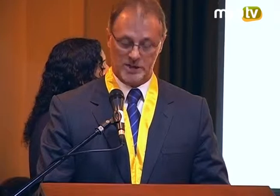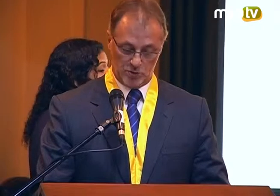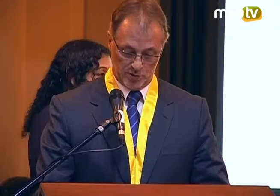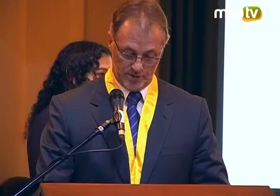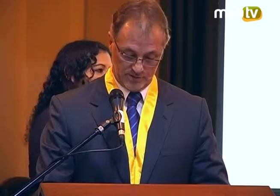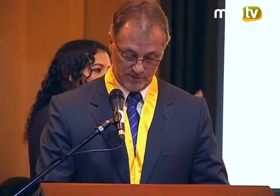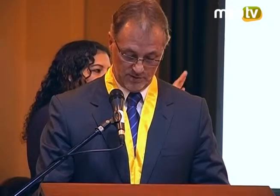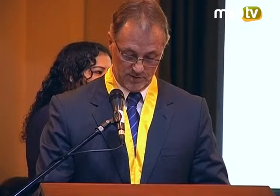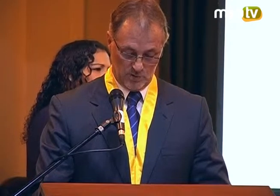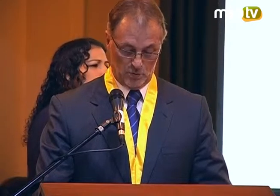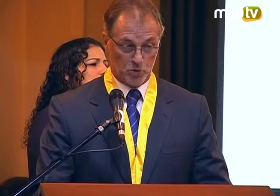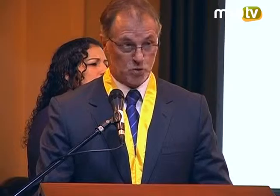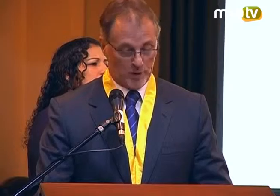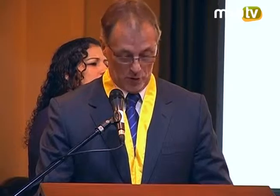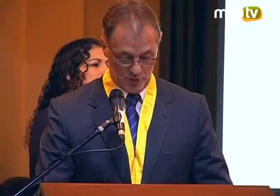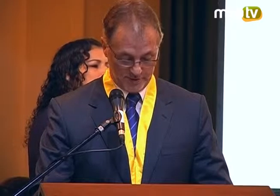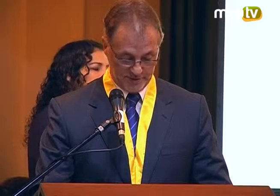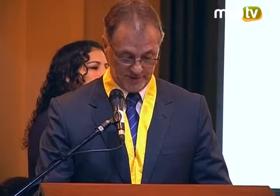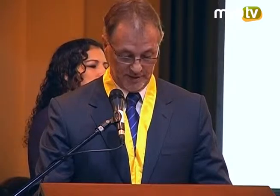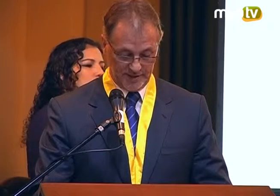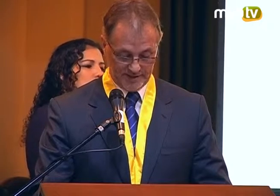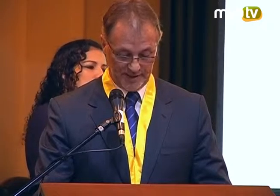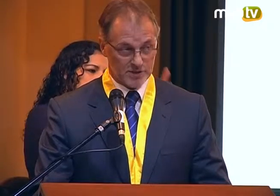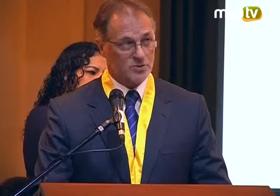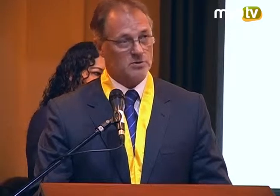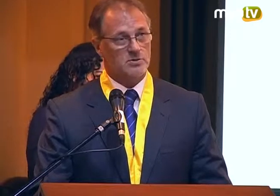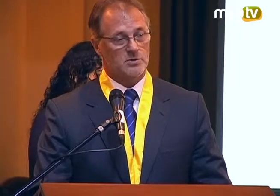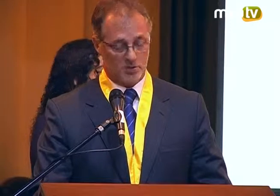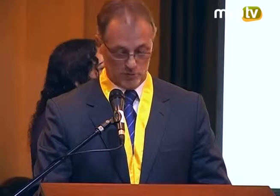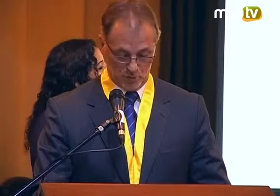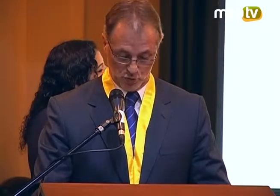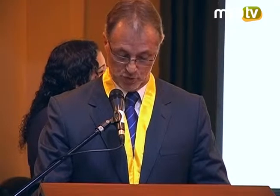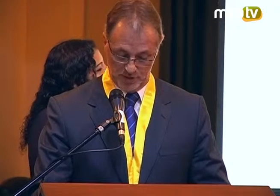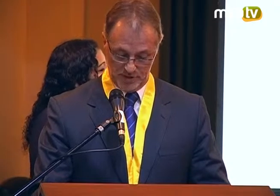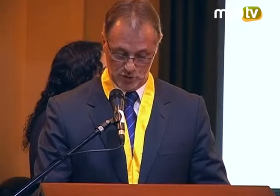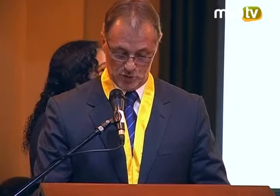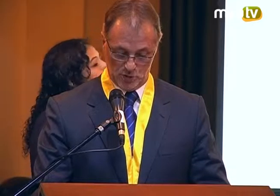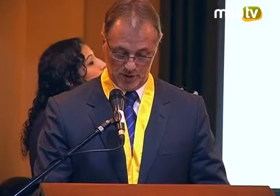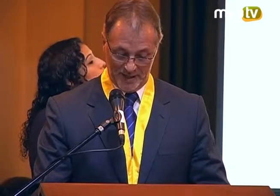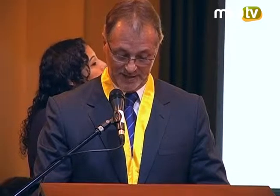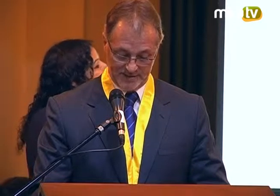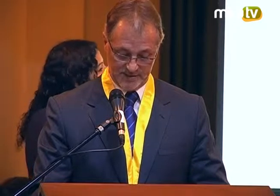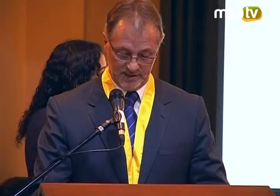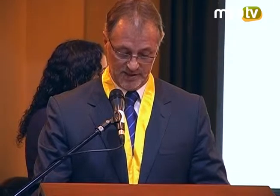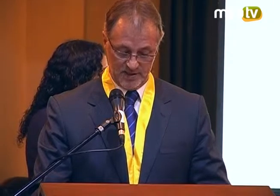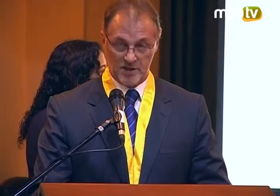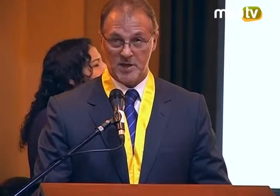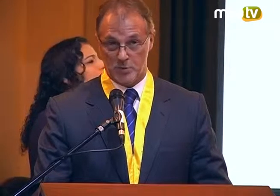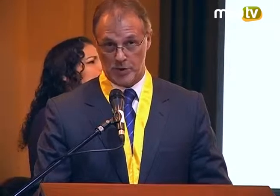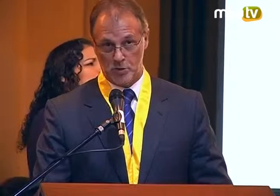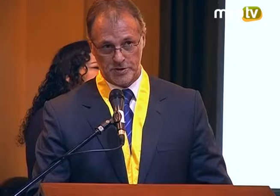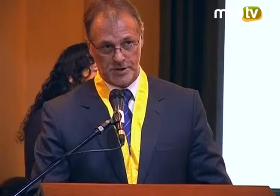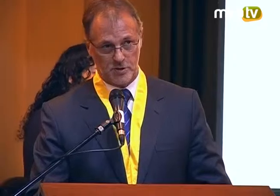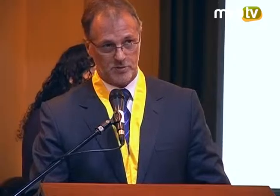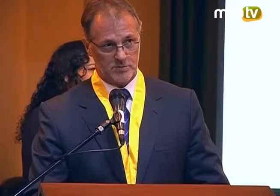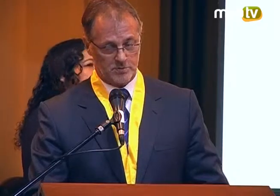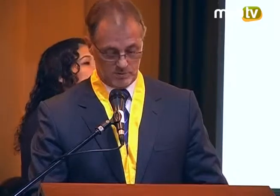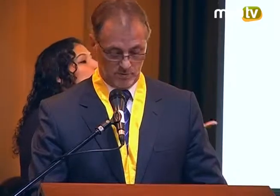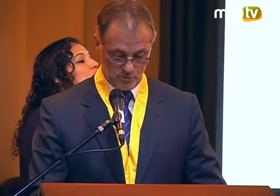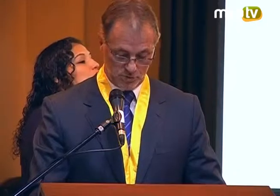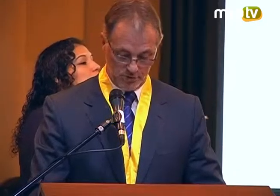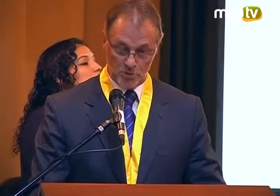por su trayectoria, por sus valores y, en este caso, por su servicio con el país y, por qué no